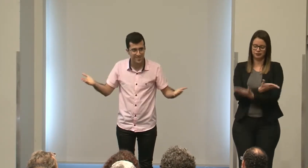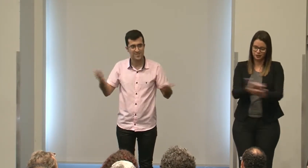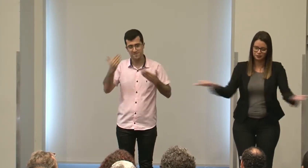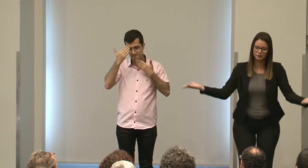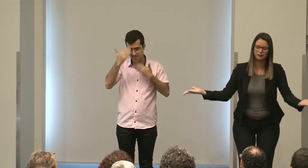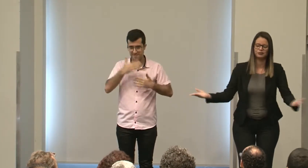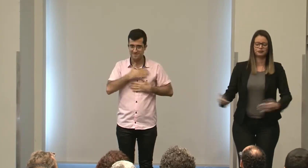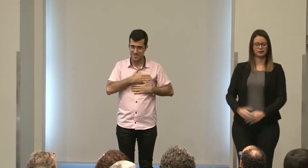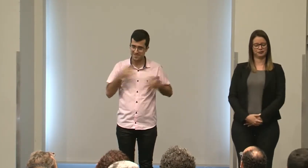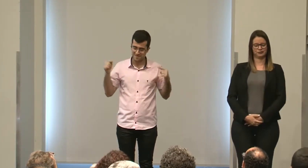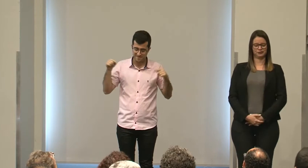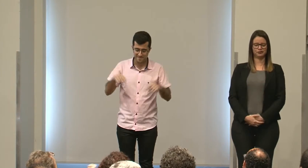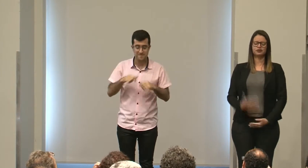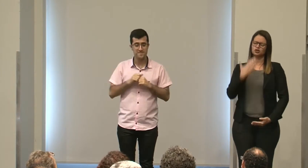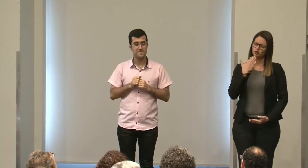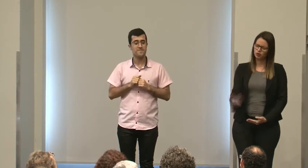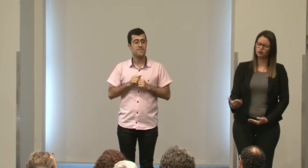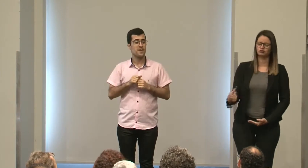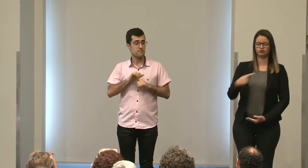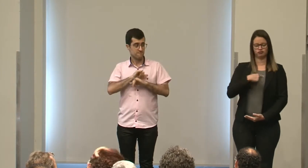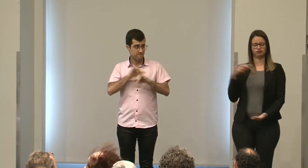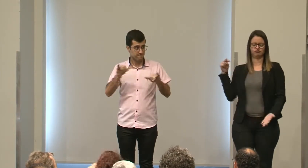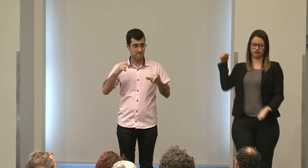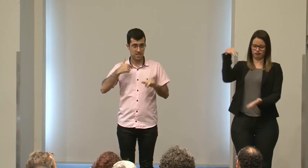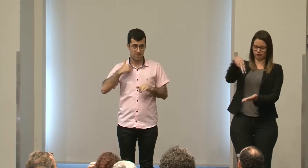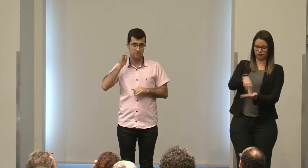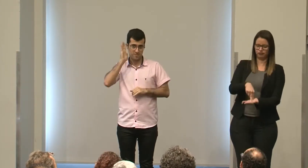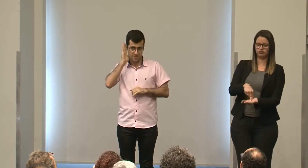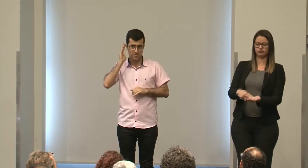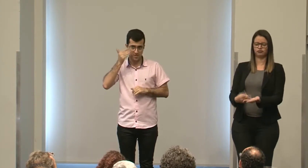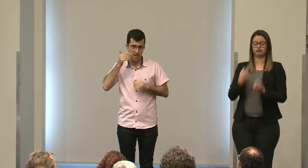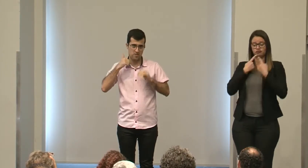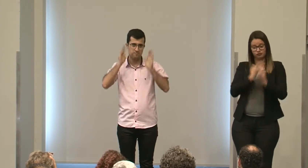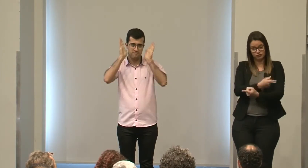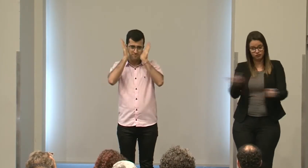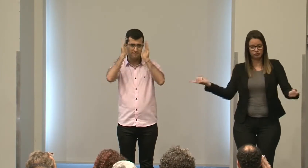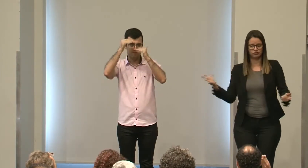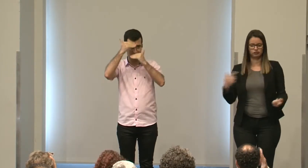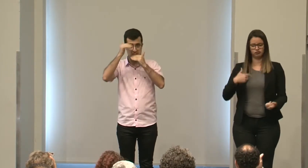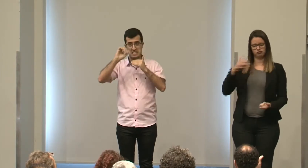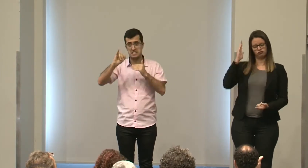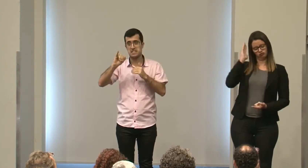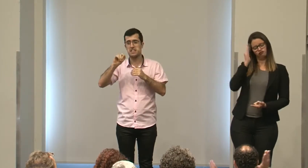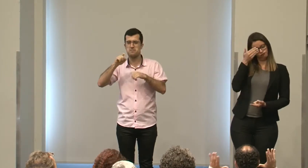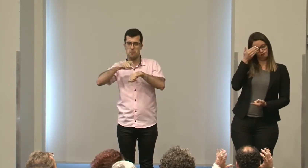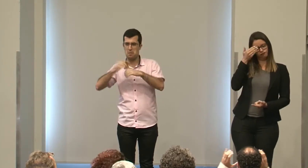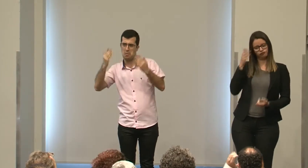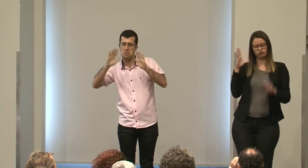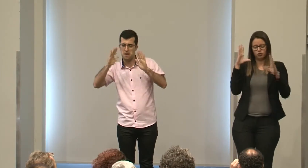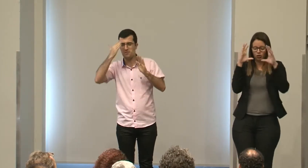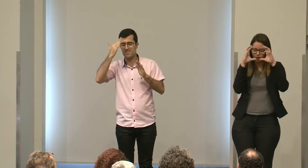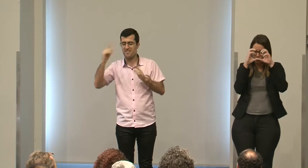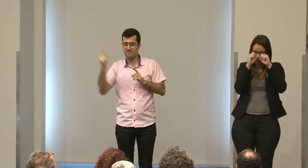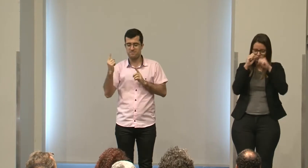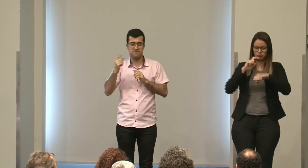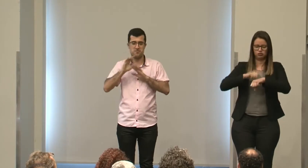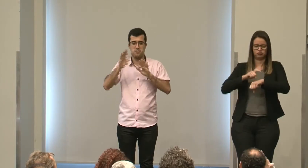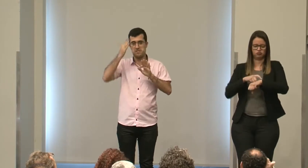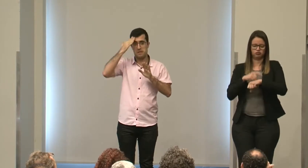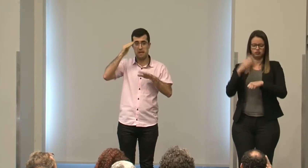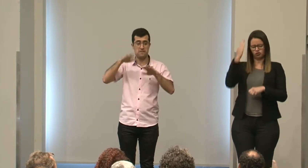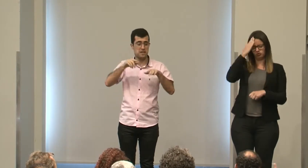Boa tarde a todos. Estou muito feliz em estar aqui com vocês. Eu gostaria de avisar primeiramente que eu